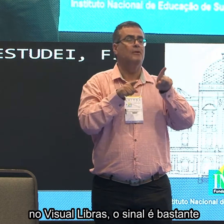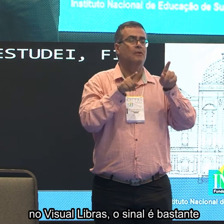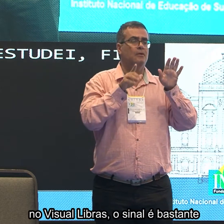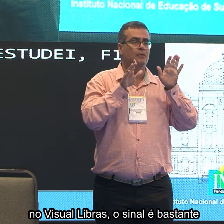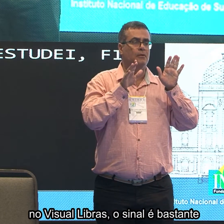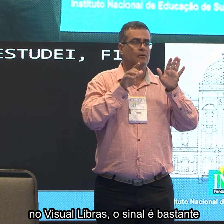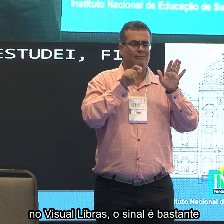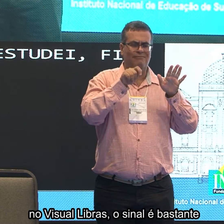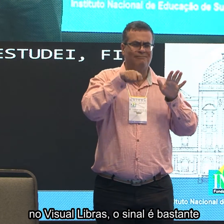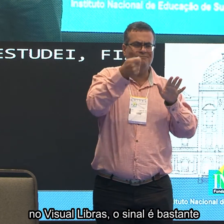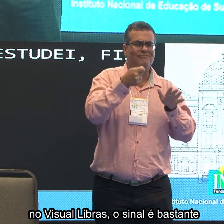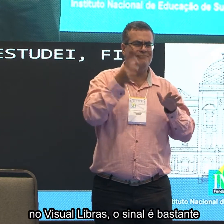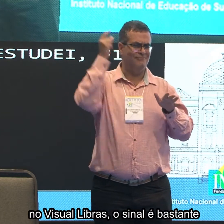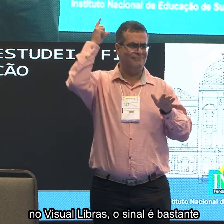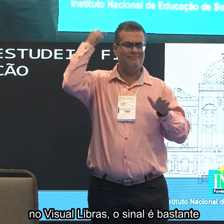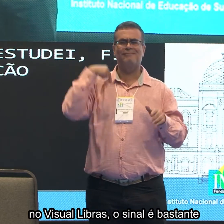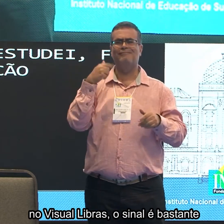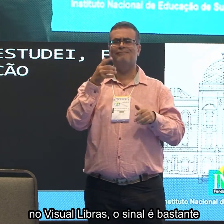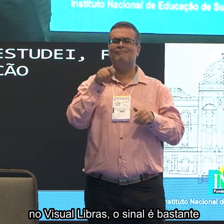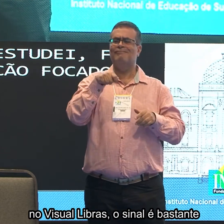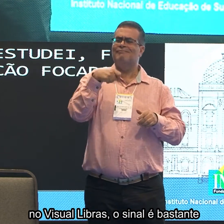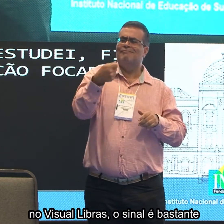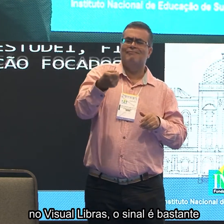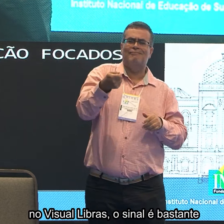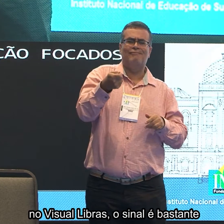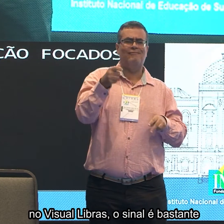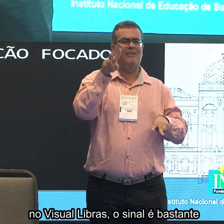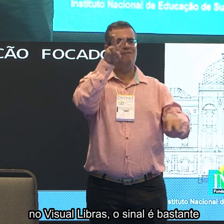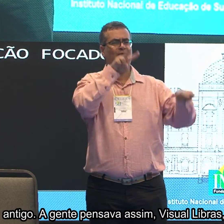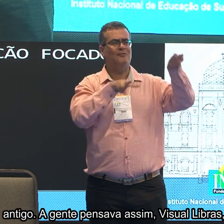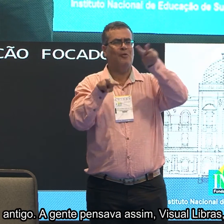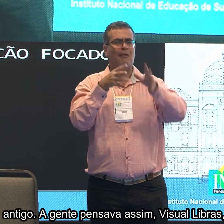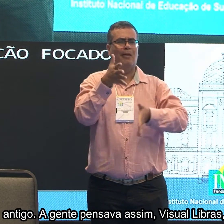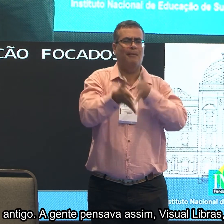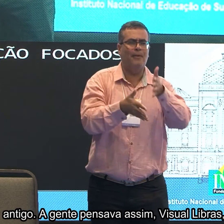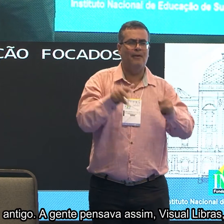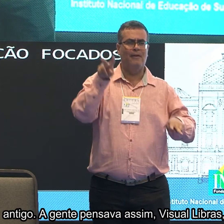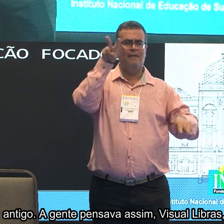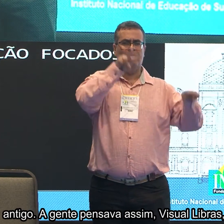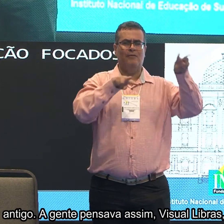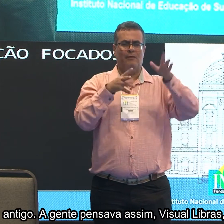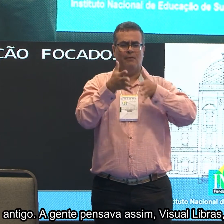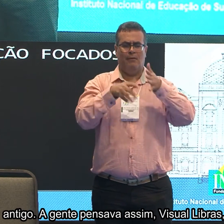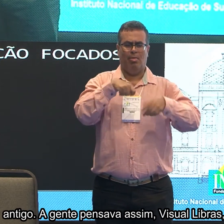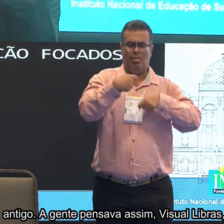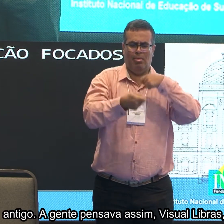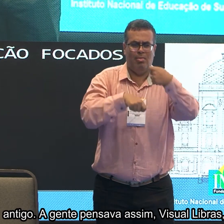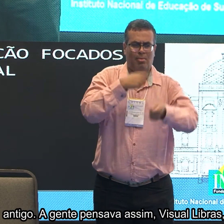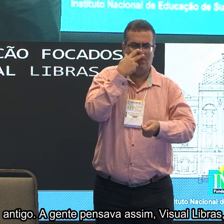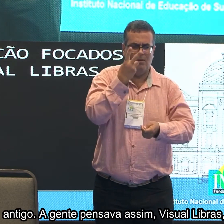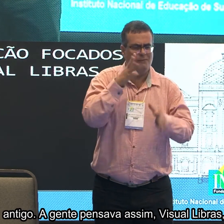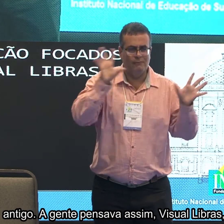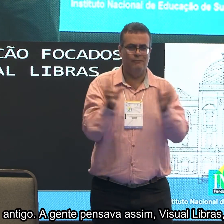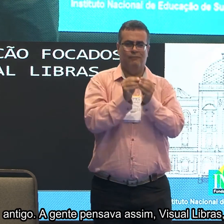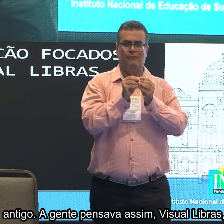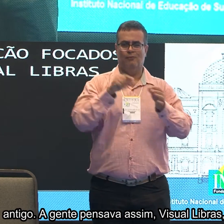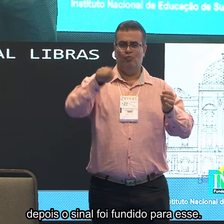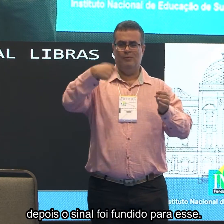No Visual Libras, o sinal é um sinal bastante antigo. A gente pensava assim, Visual Libras, e aí